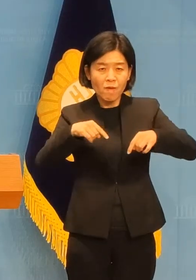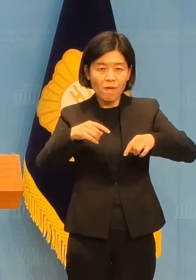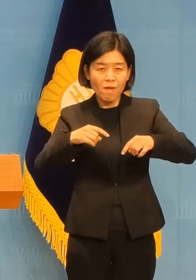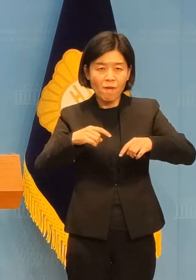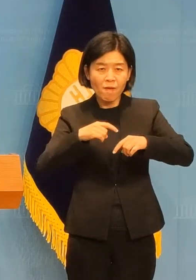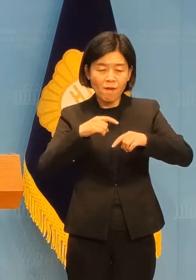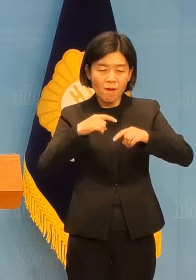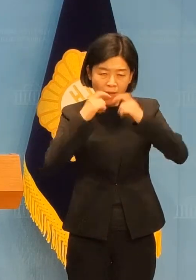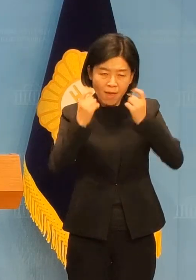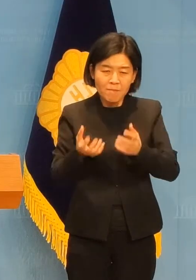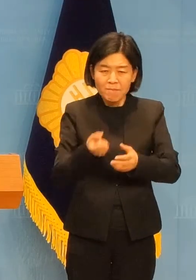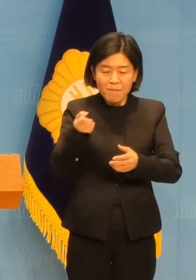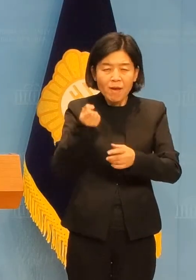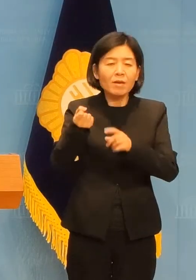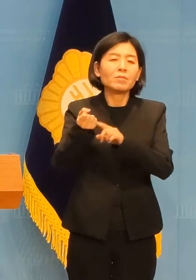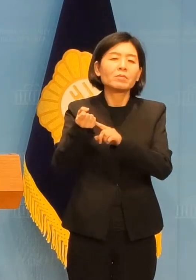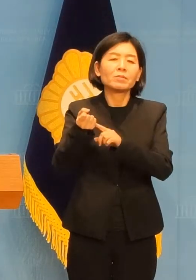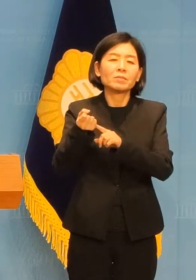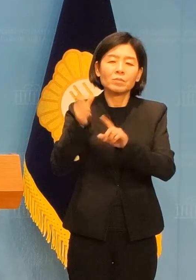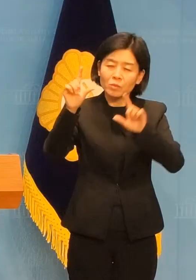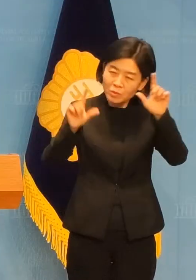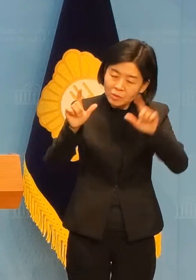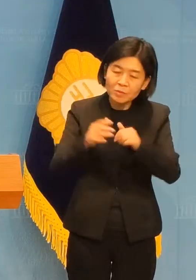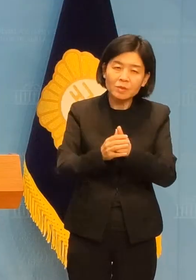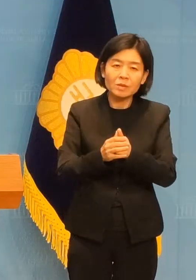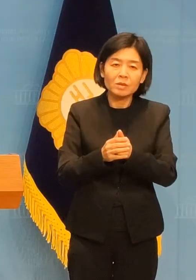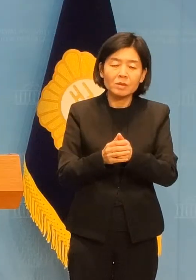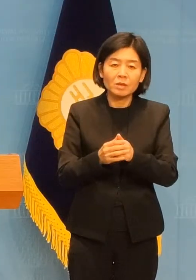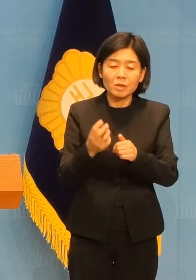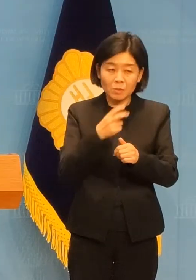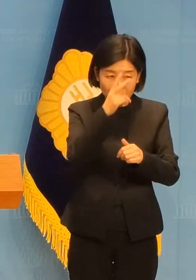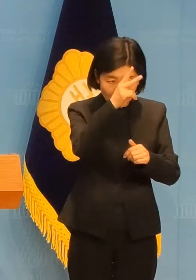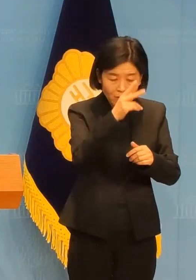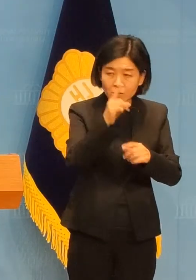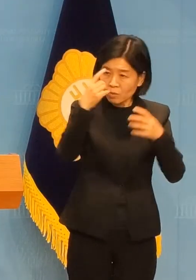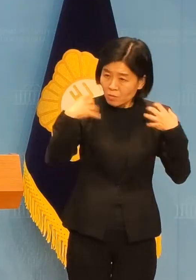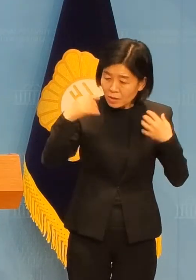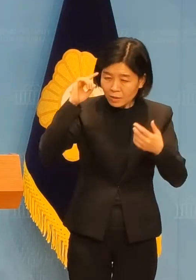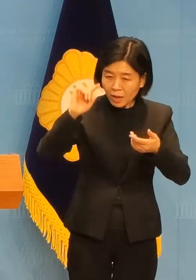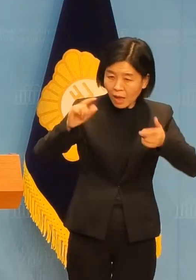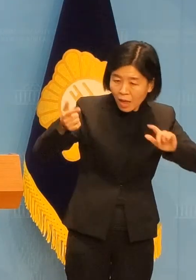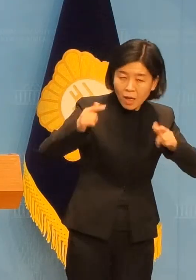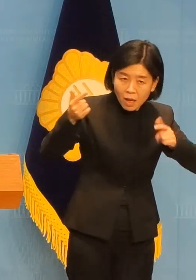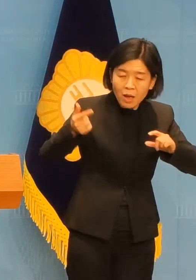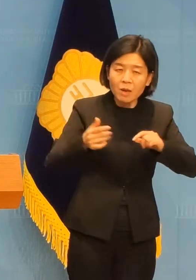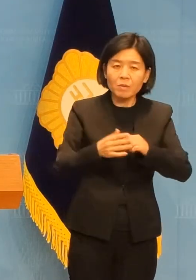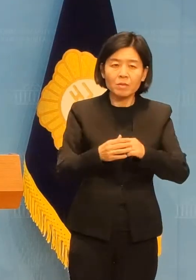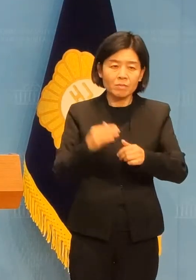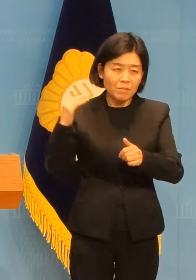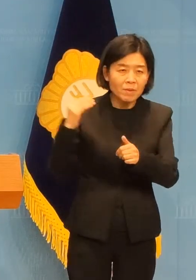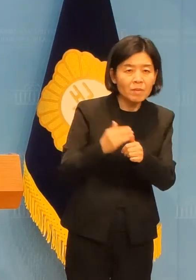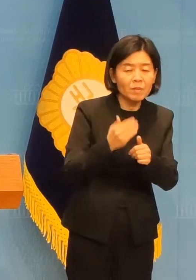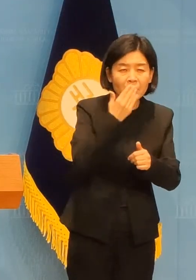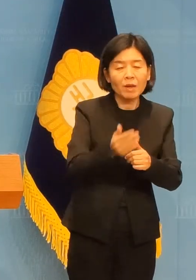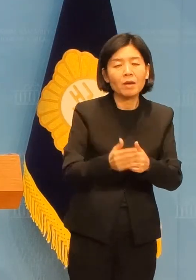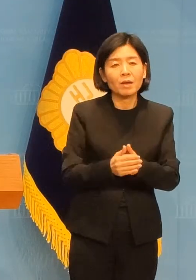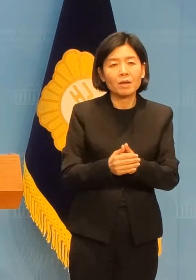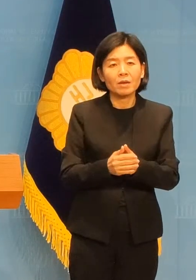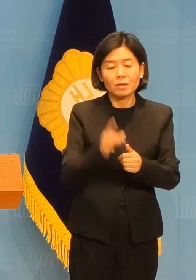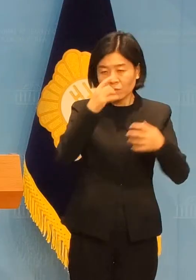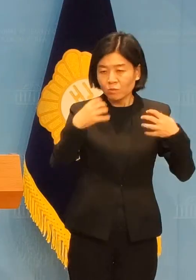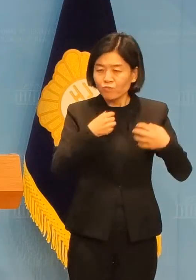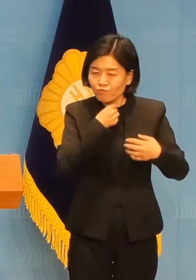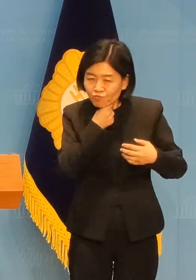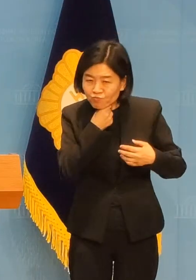정점입니다. 검찰이 정권의 심기를 건드리면 파면되고 정권이 원하는